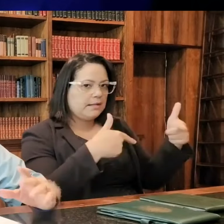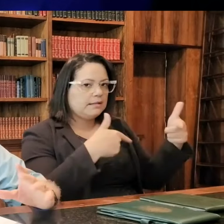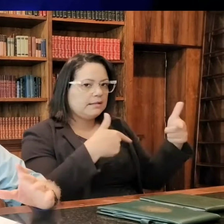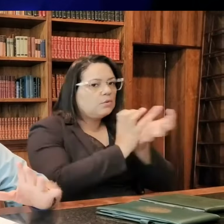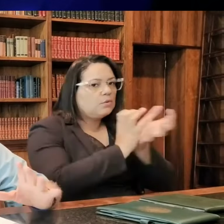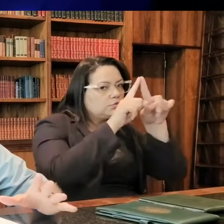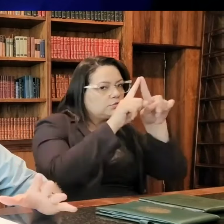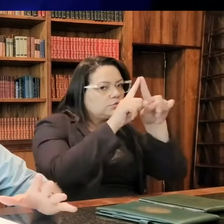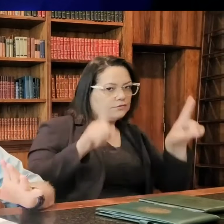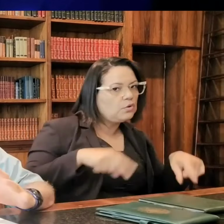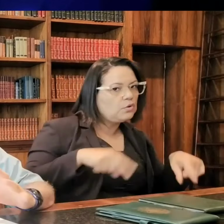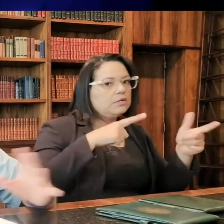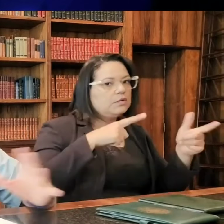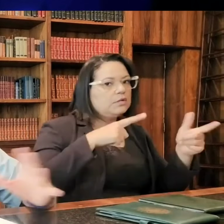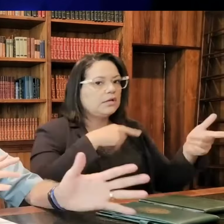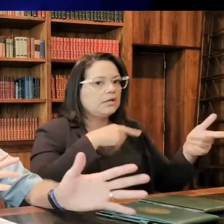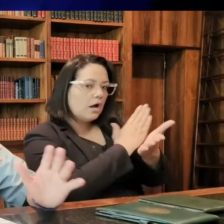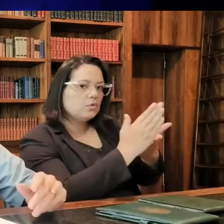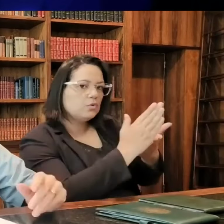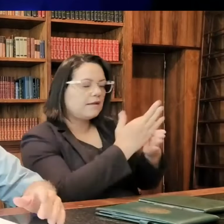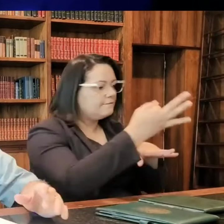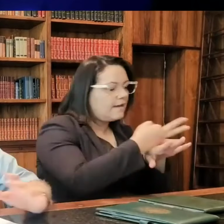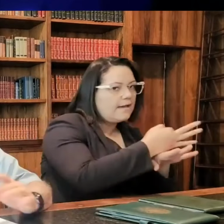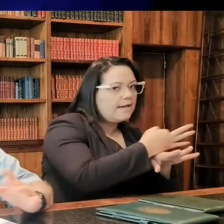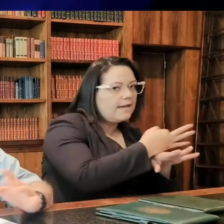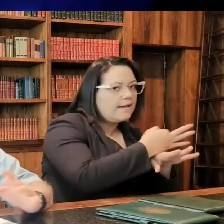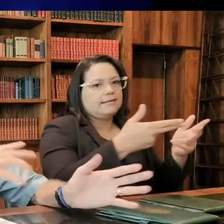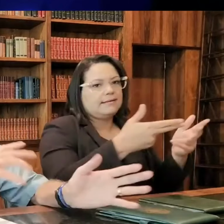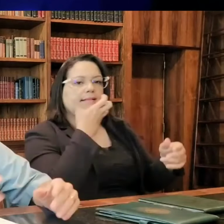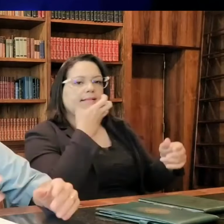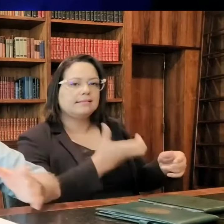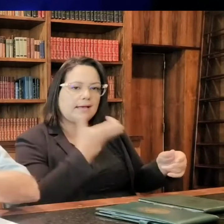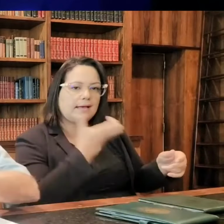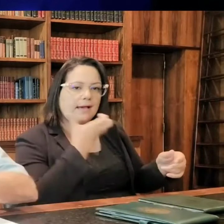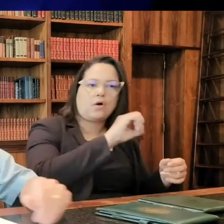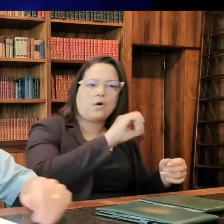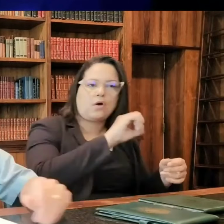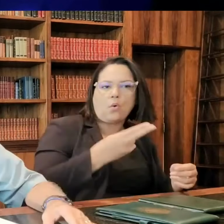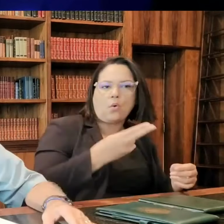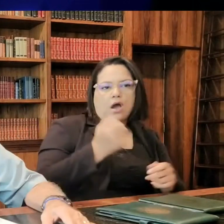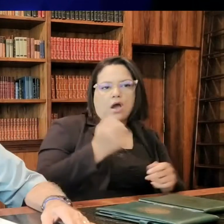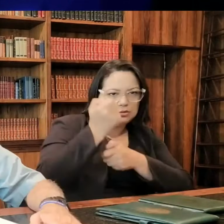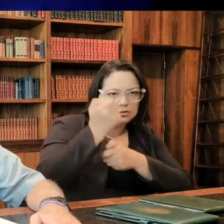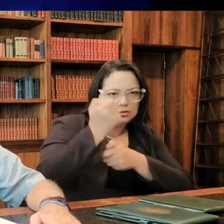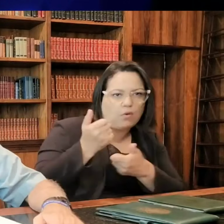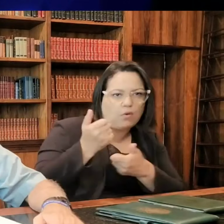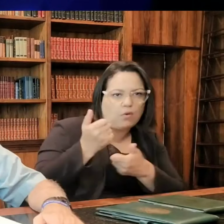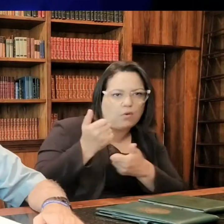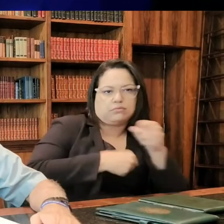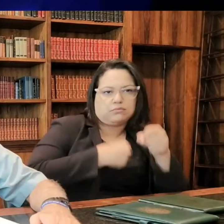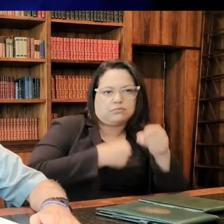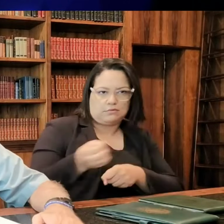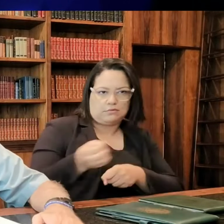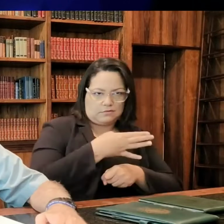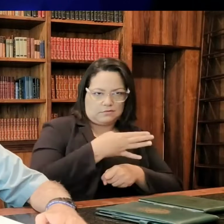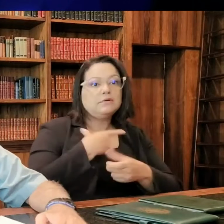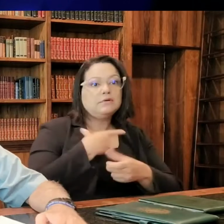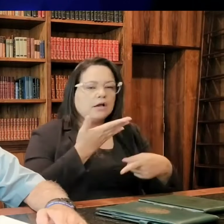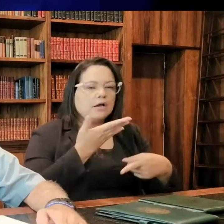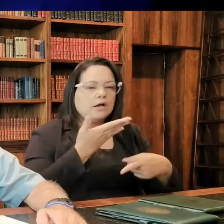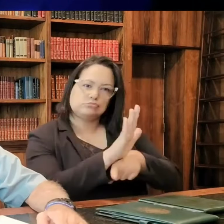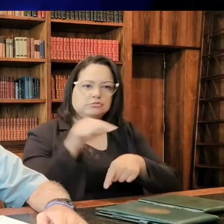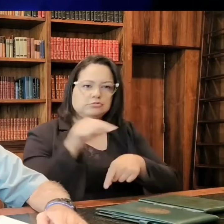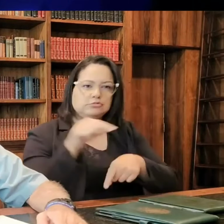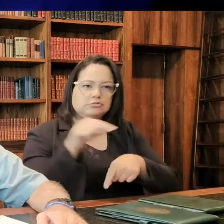servidores. Quem pega as férias mais próximo do Natal, uma folga mais próximo do Natal, mais próximo do Ano Novo. E vem colaborando conosco